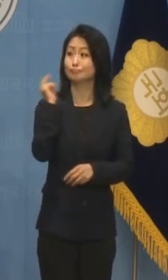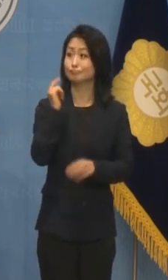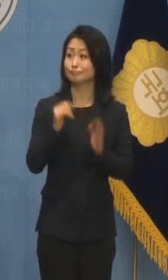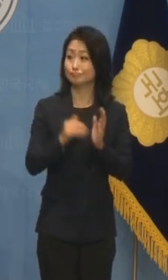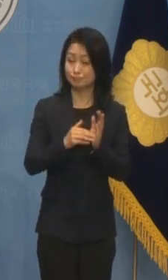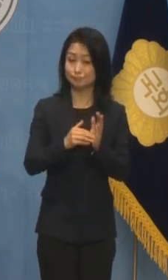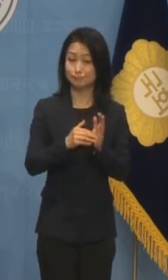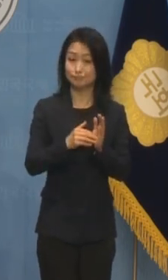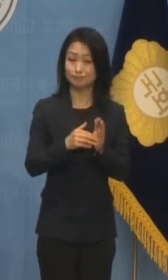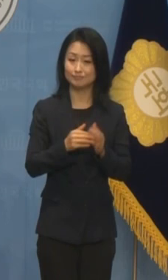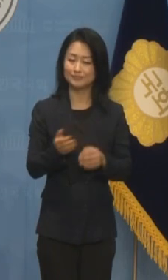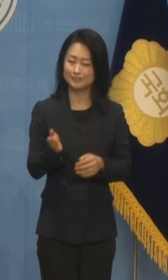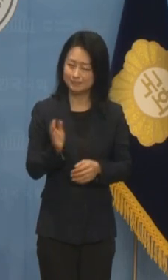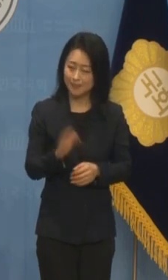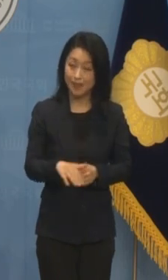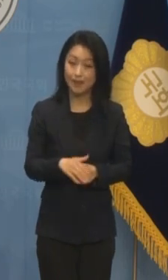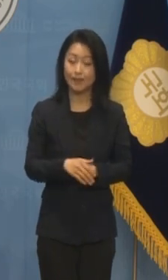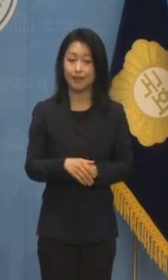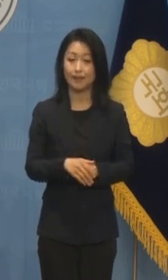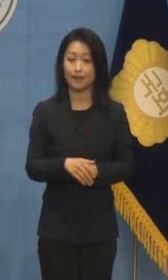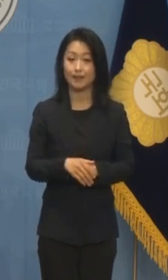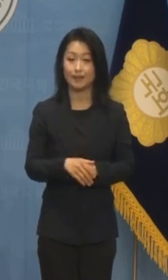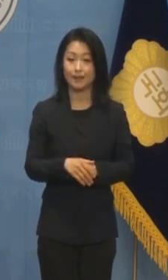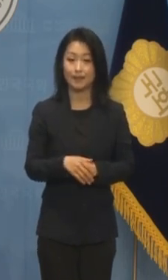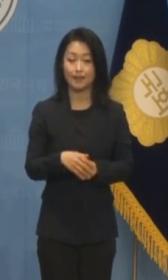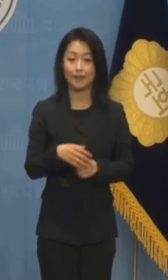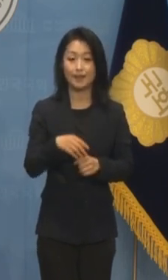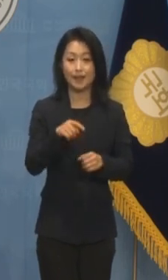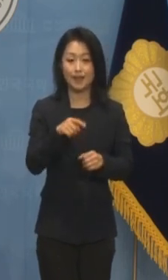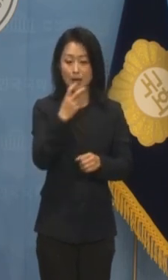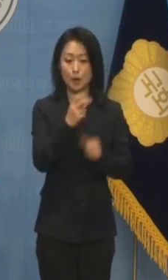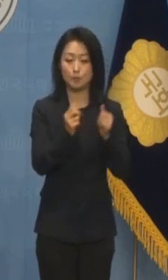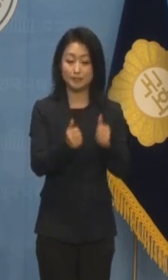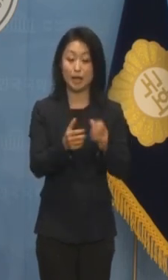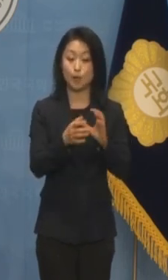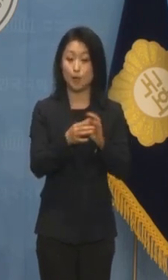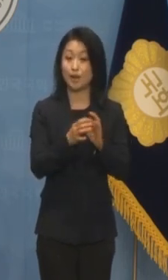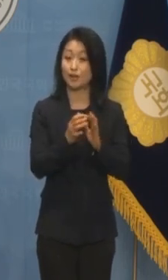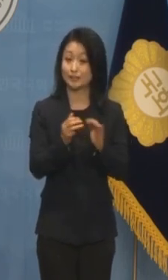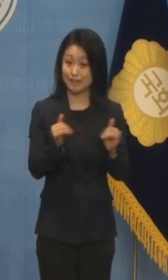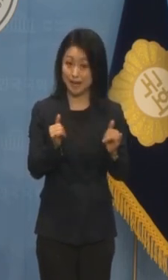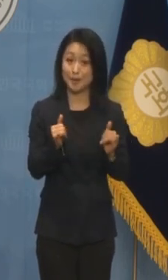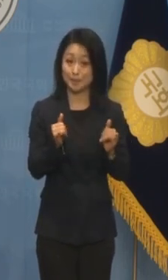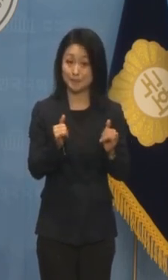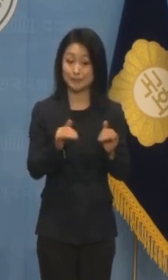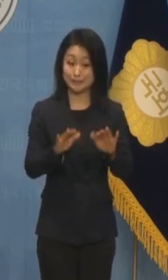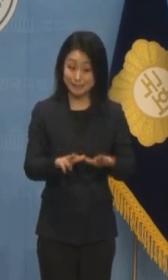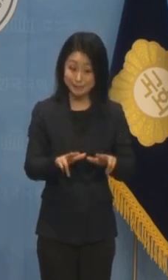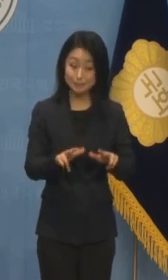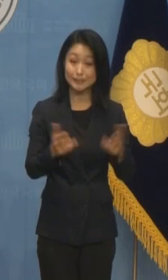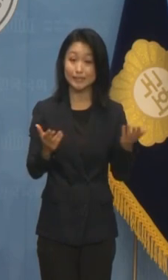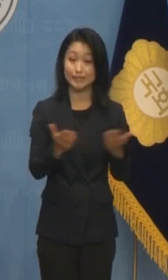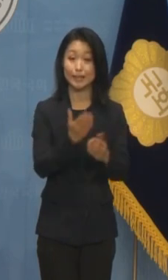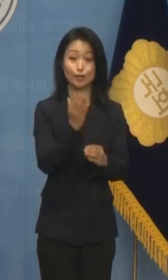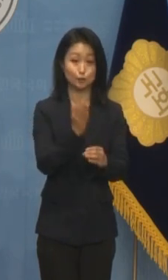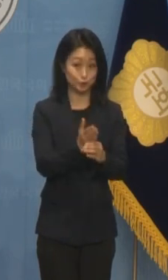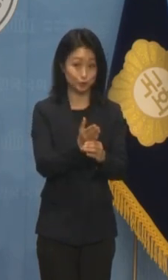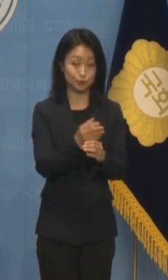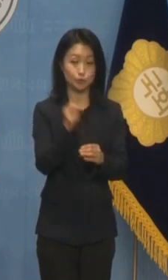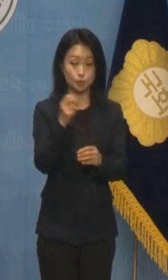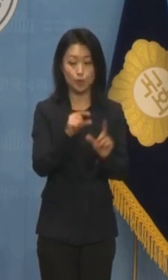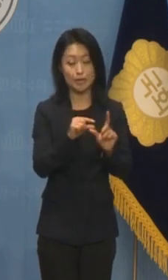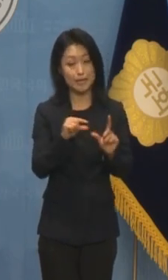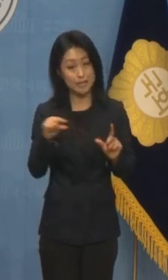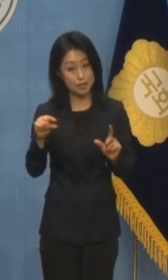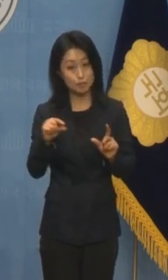얘기라고 했습니다만 이 사건의 당사자인 관련 검사들이 대부분 현재 근무하고 있고 심지어